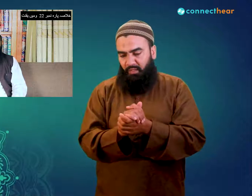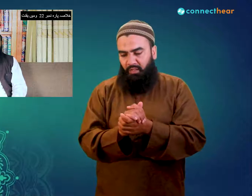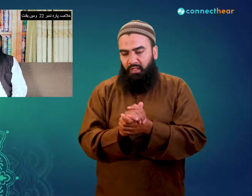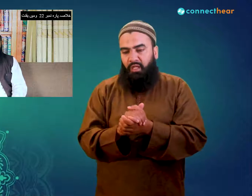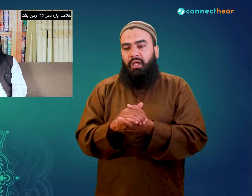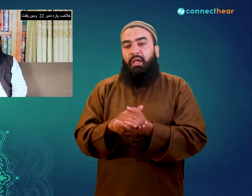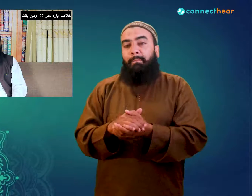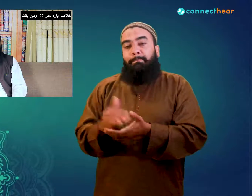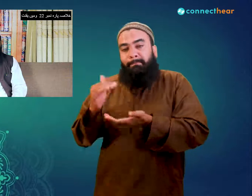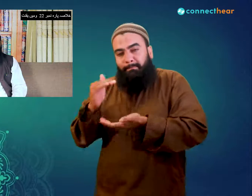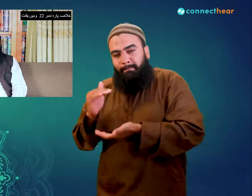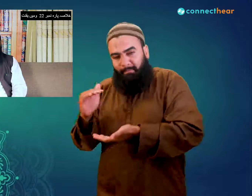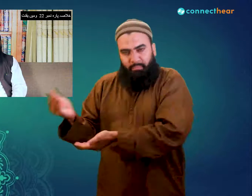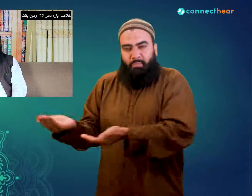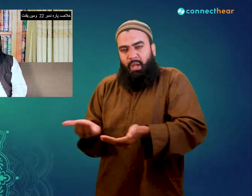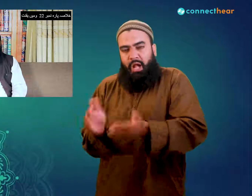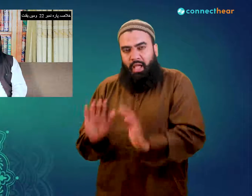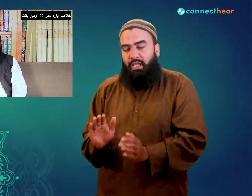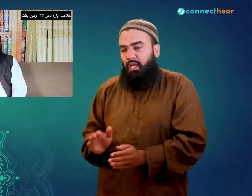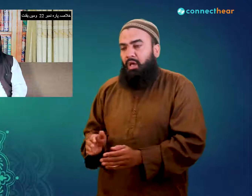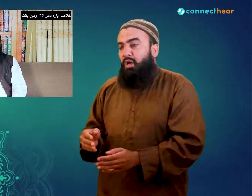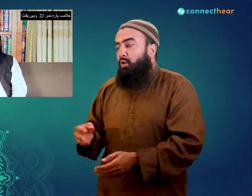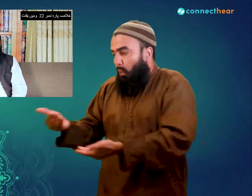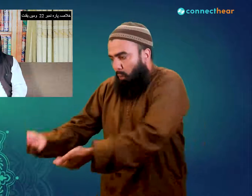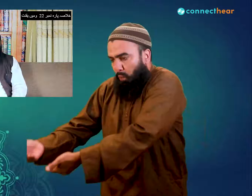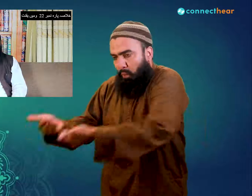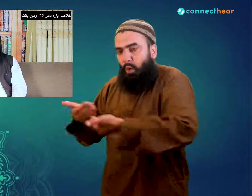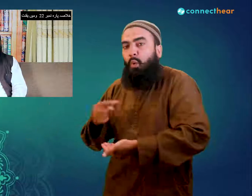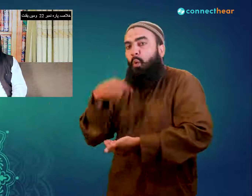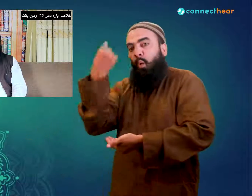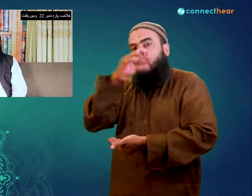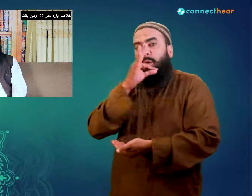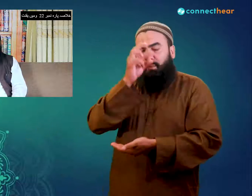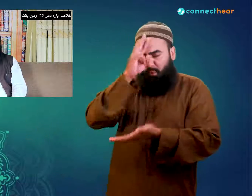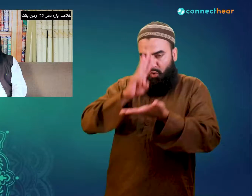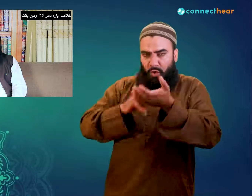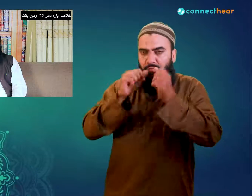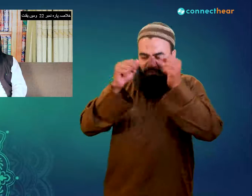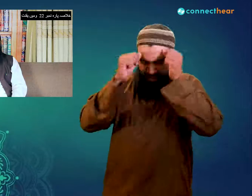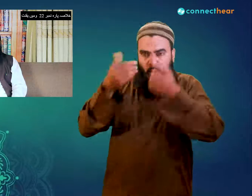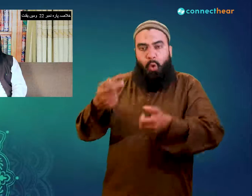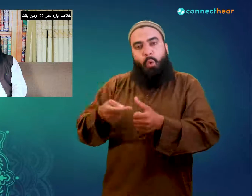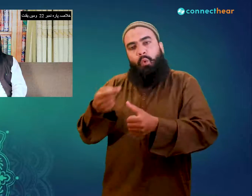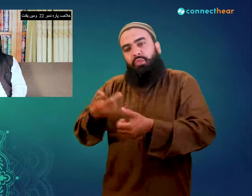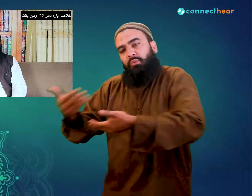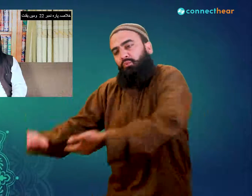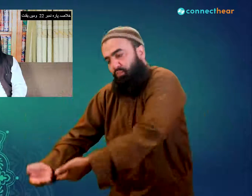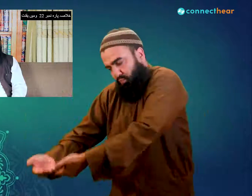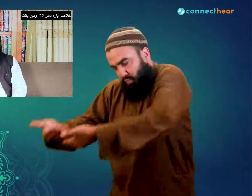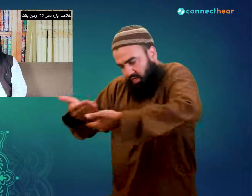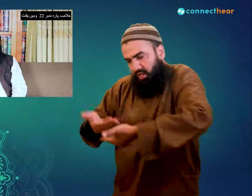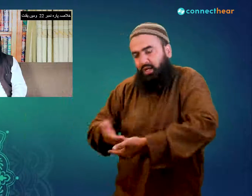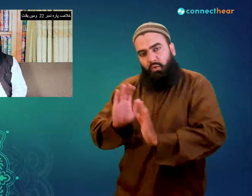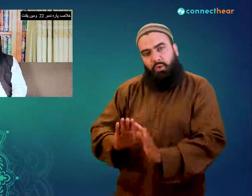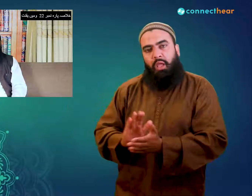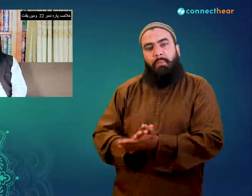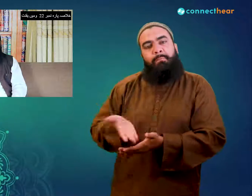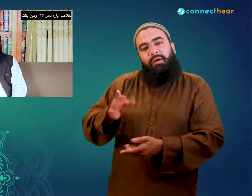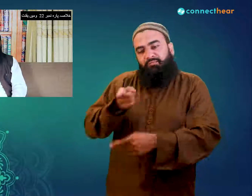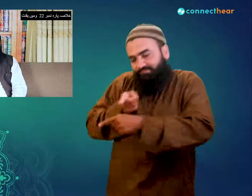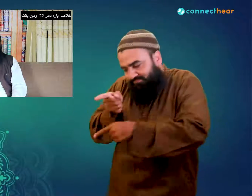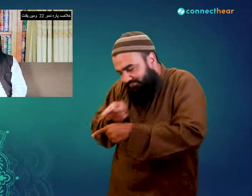کا نکاح ہو گیا تھا، لیکن آپس میں ان کی بن نہ آئی اور پھر طلاق کا معاملہ ہو